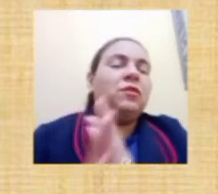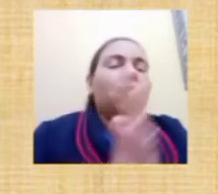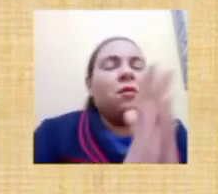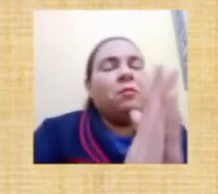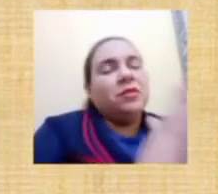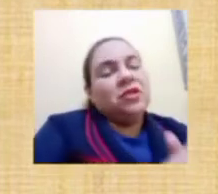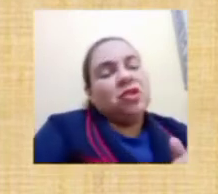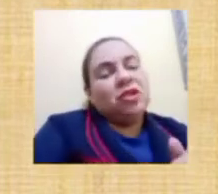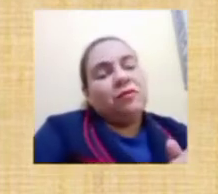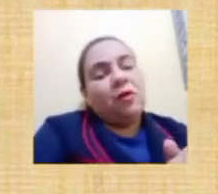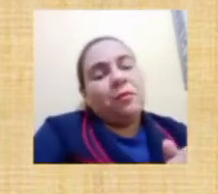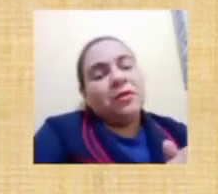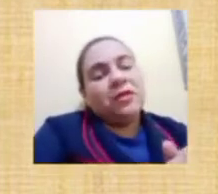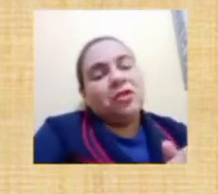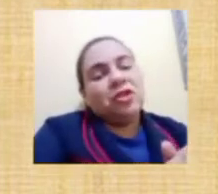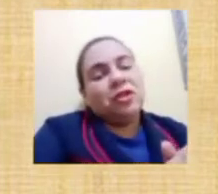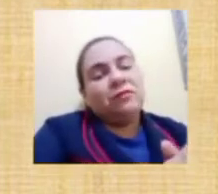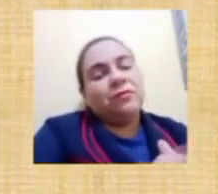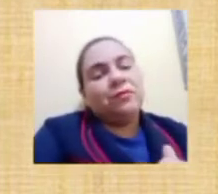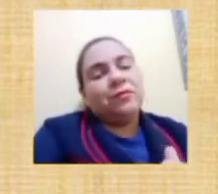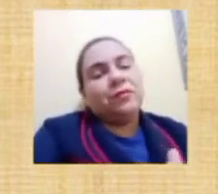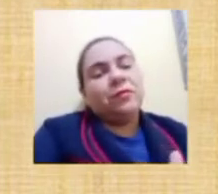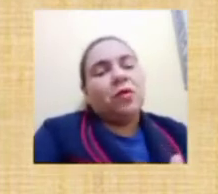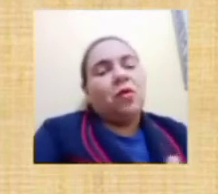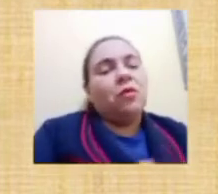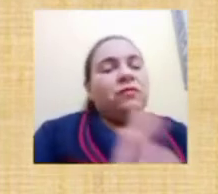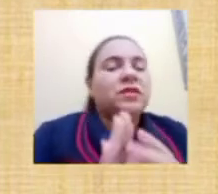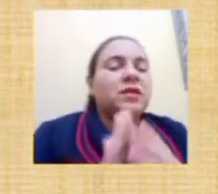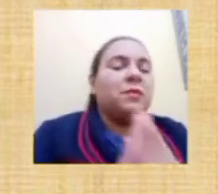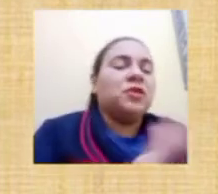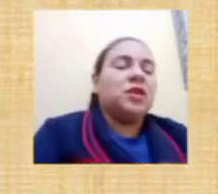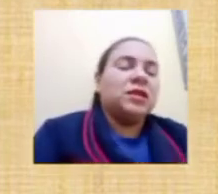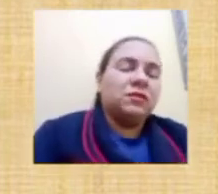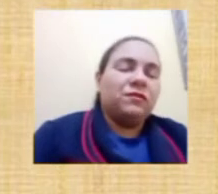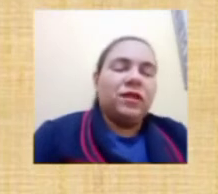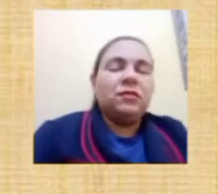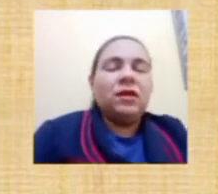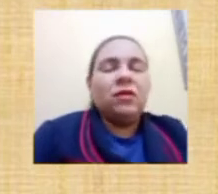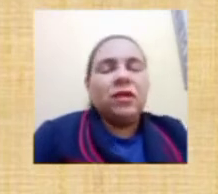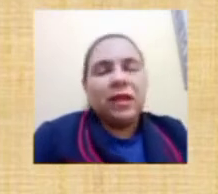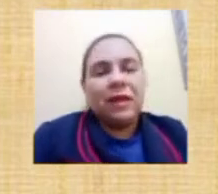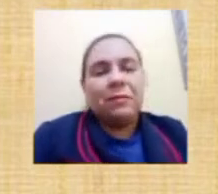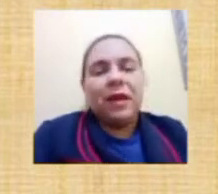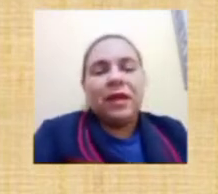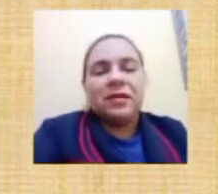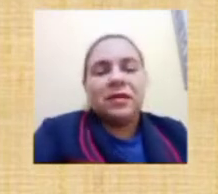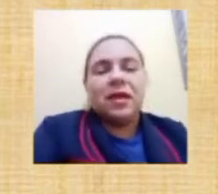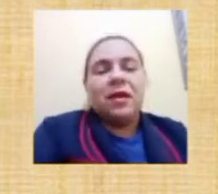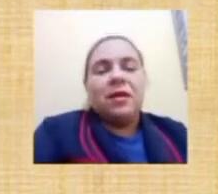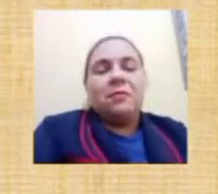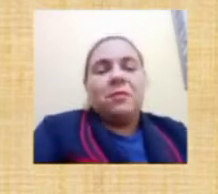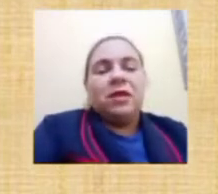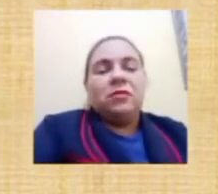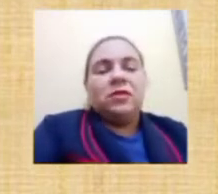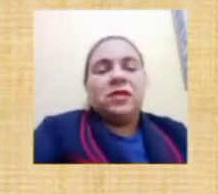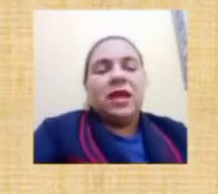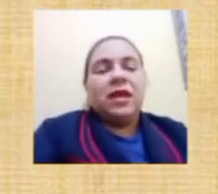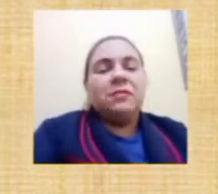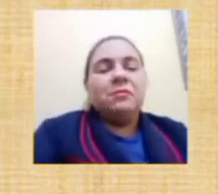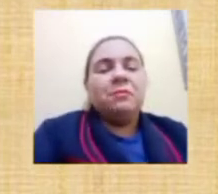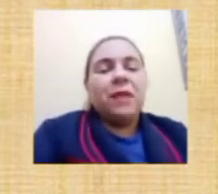menos 10 mais 1, tá? Então, você pode